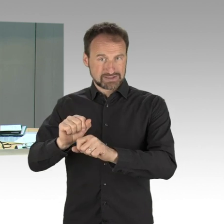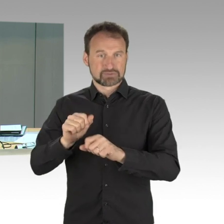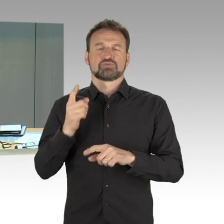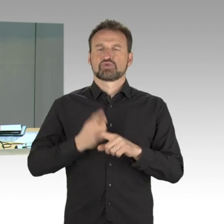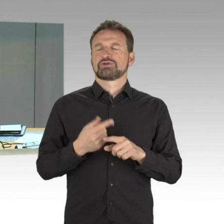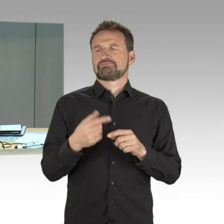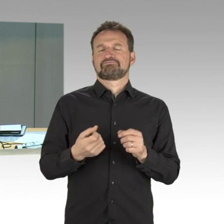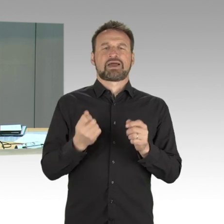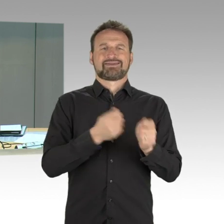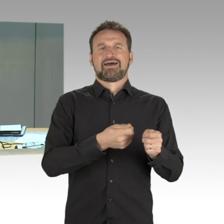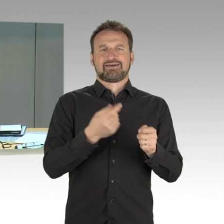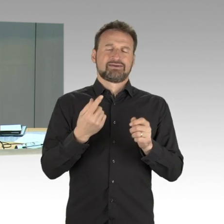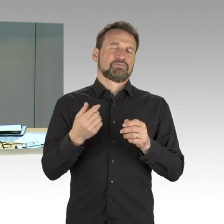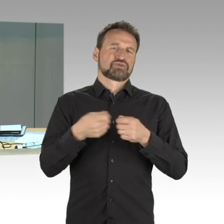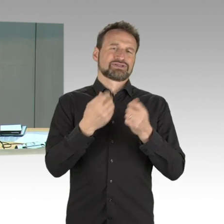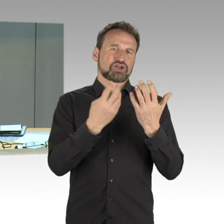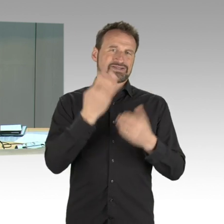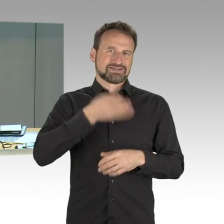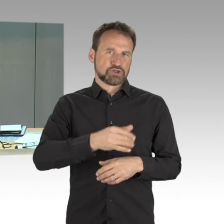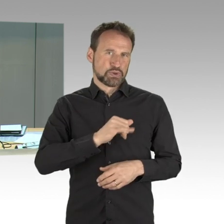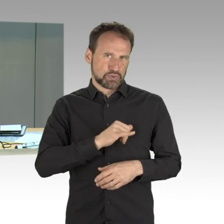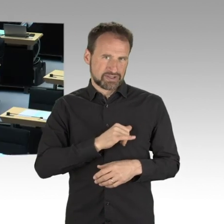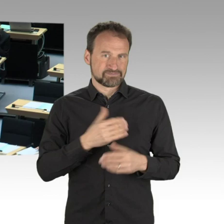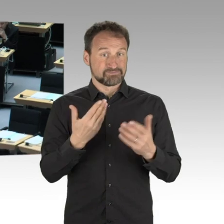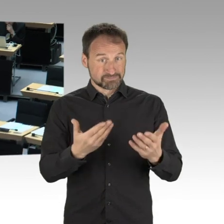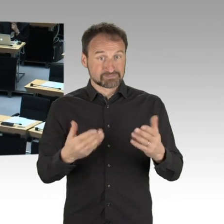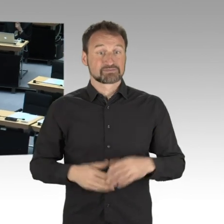Grünen. Herr Kollege Walter hat das Wort.